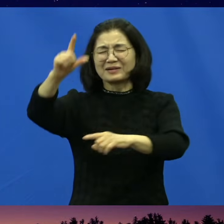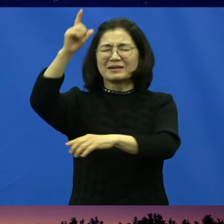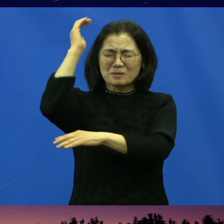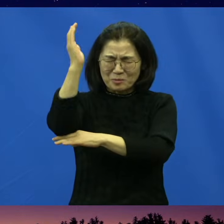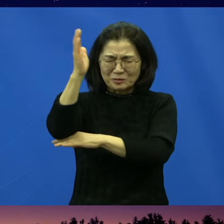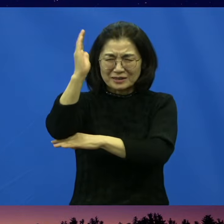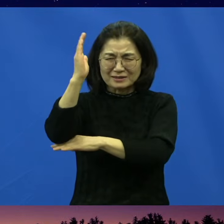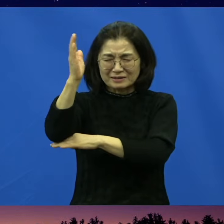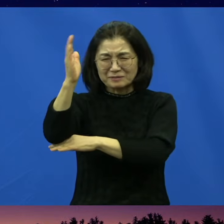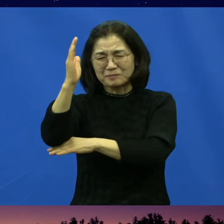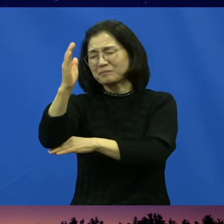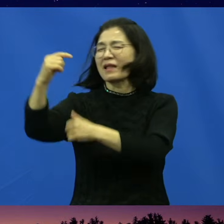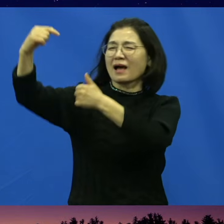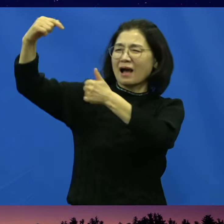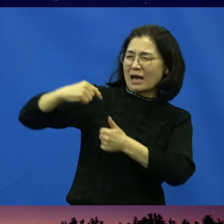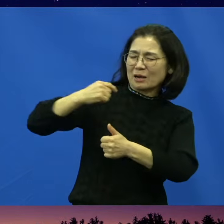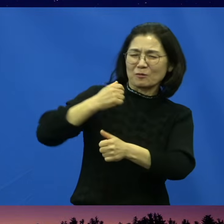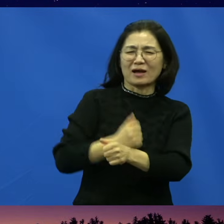하나님, 은혜를 좀 주십시오.